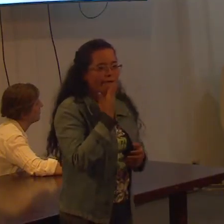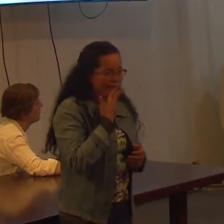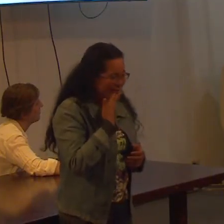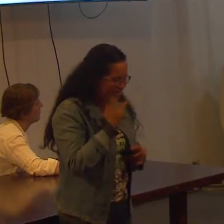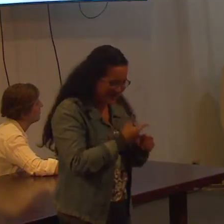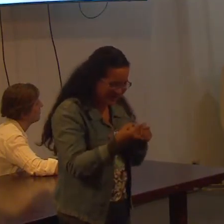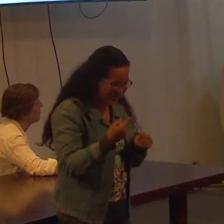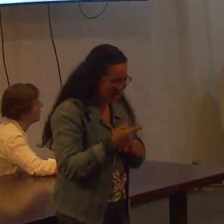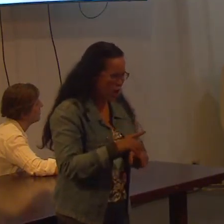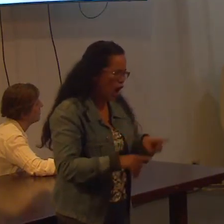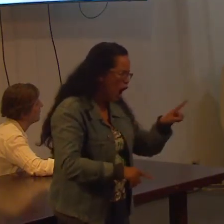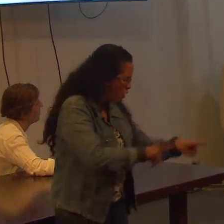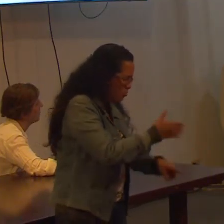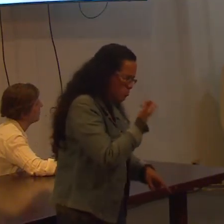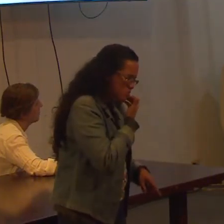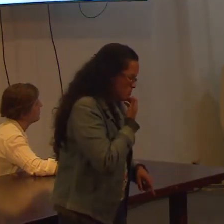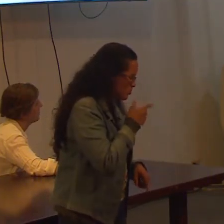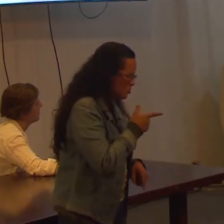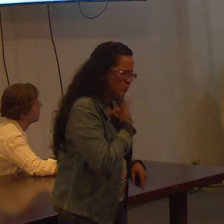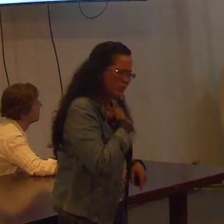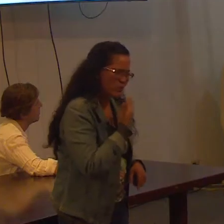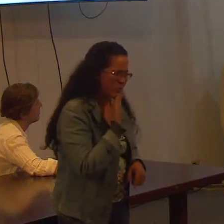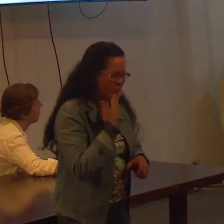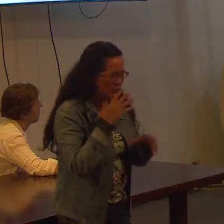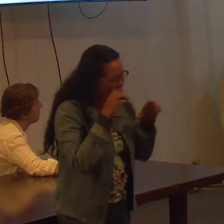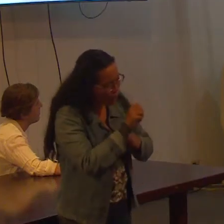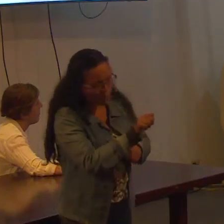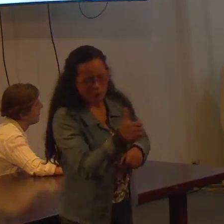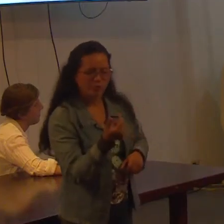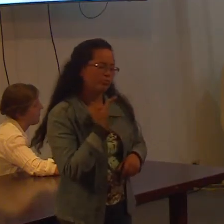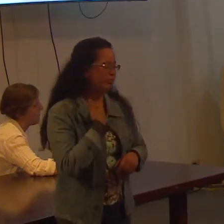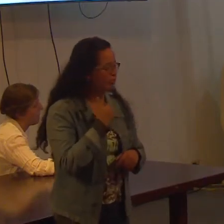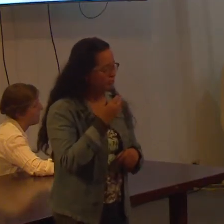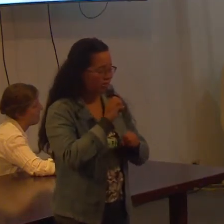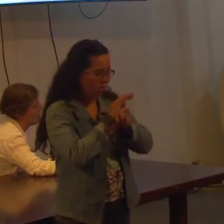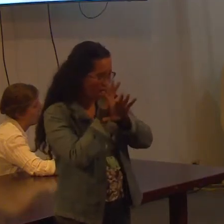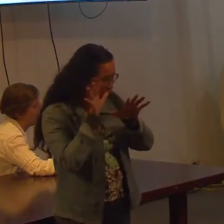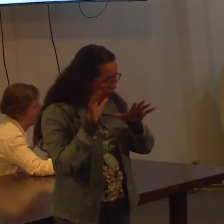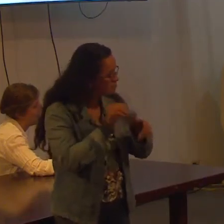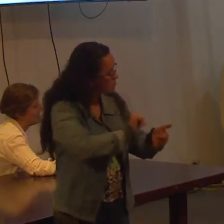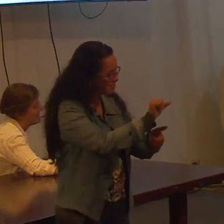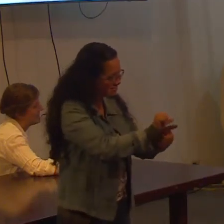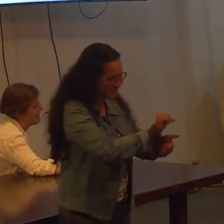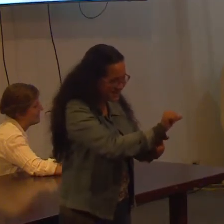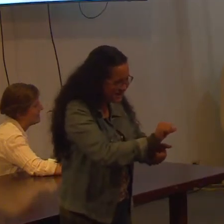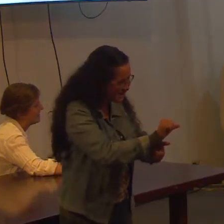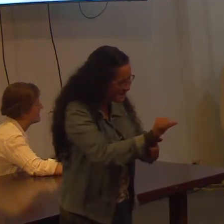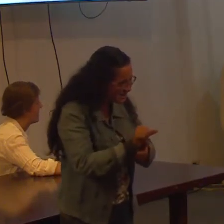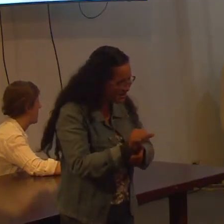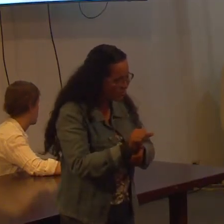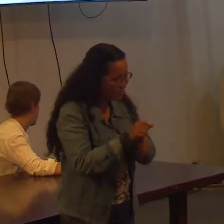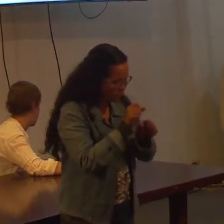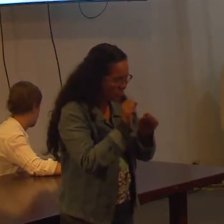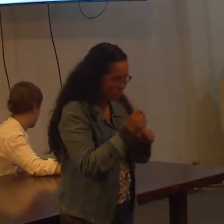les gustaban los colores muy oscuros, otros los muy claros, pero cada uno logró como al